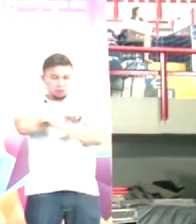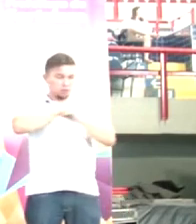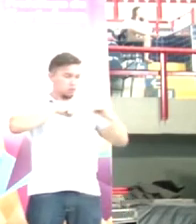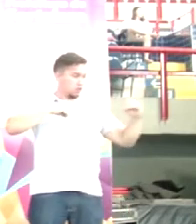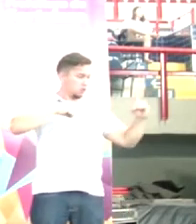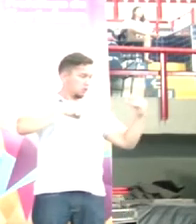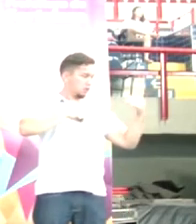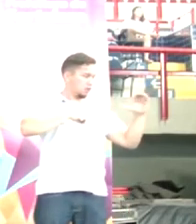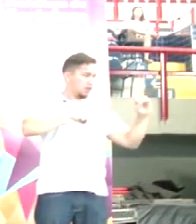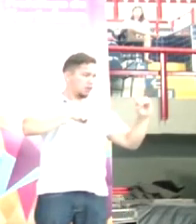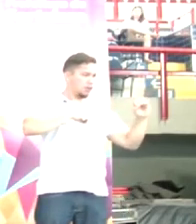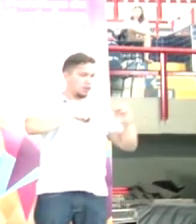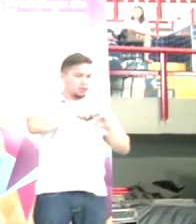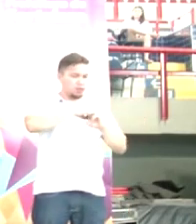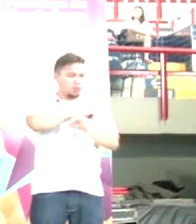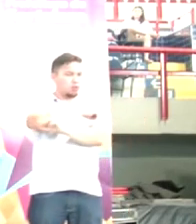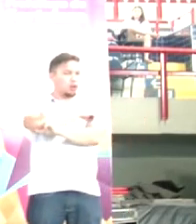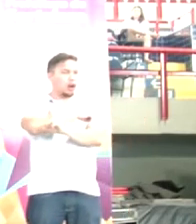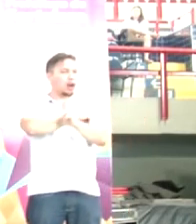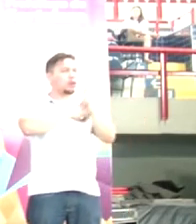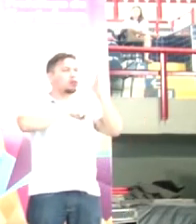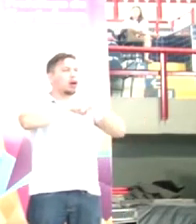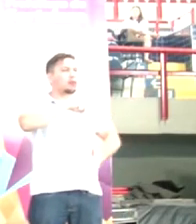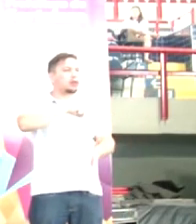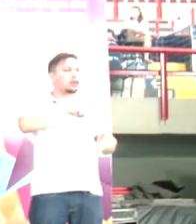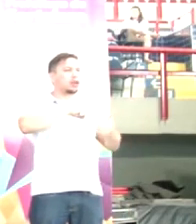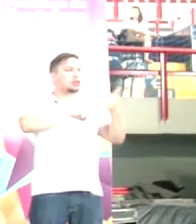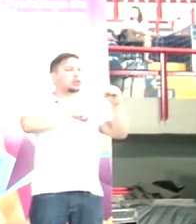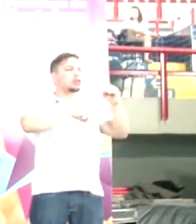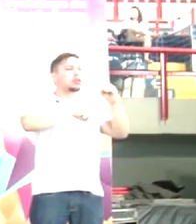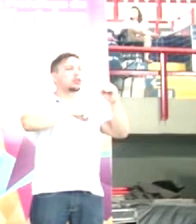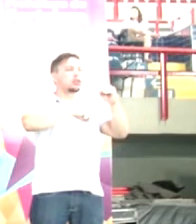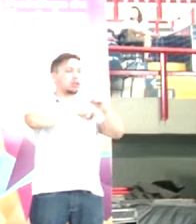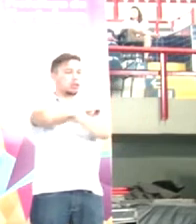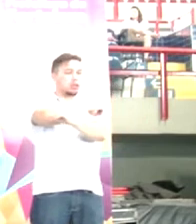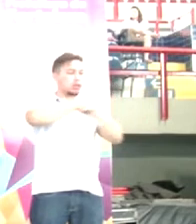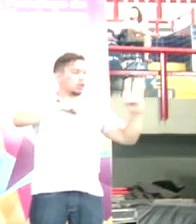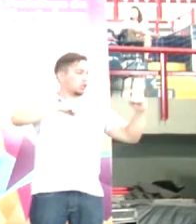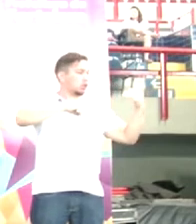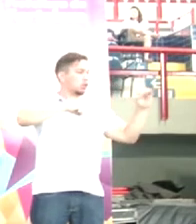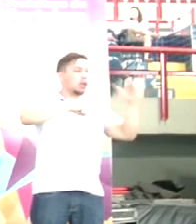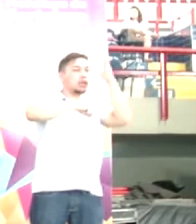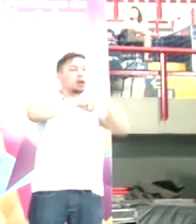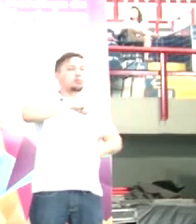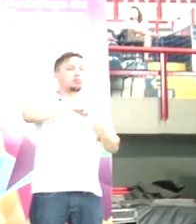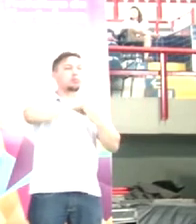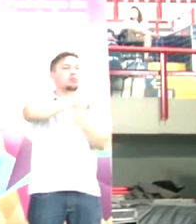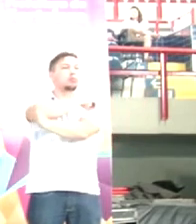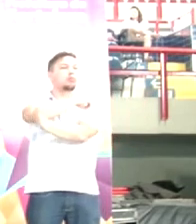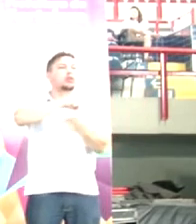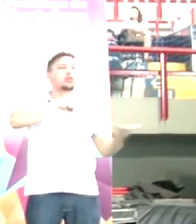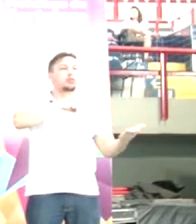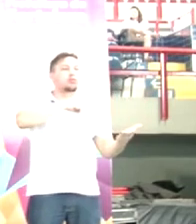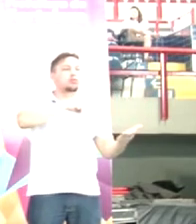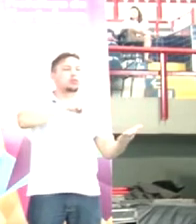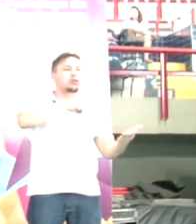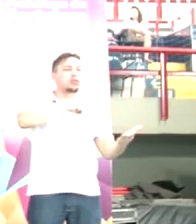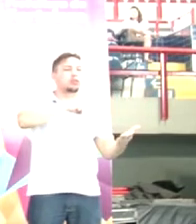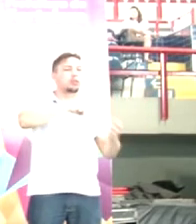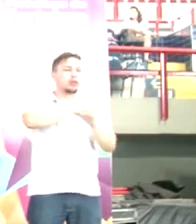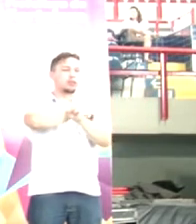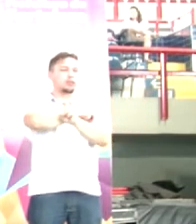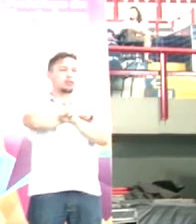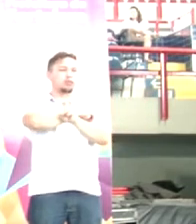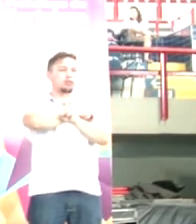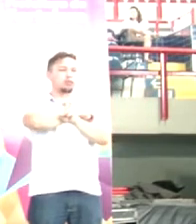é 10, eu já sei que o raio é quanto? 5. É isso que eu vou usar. Já vai anotando aí. R igual